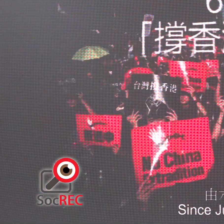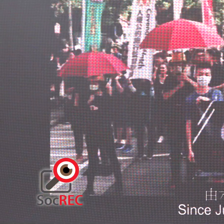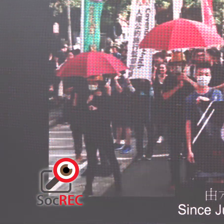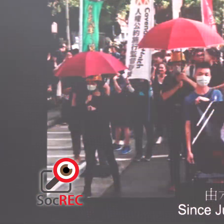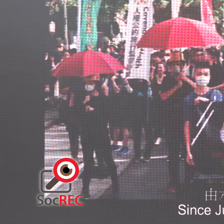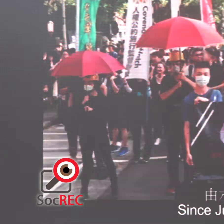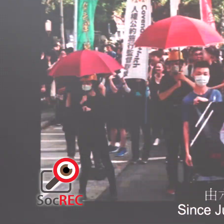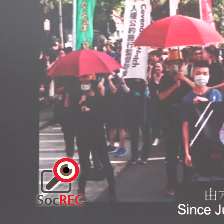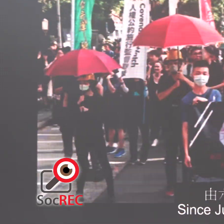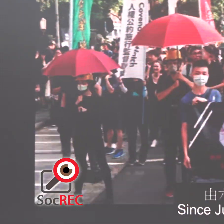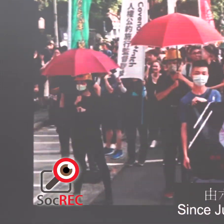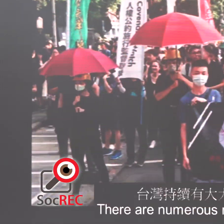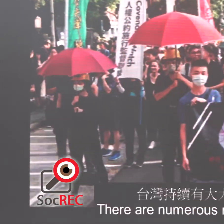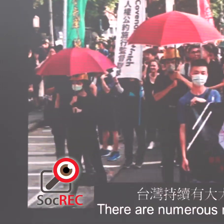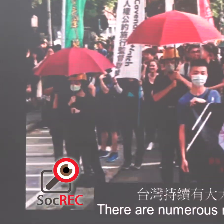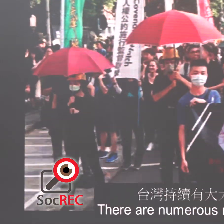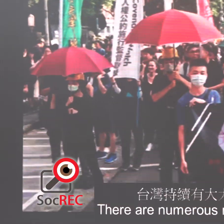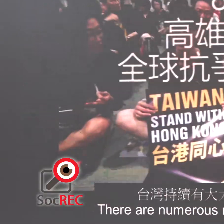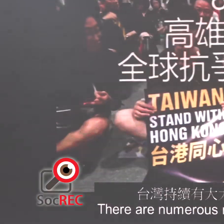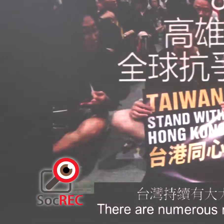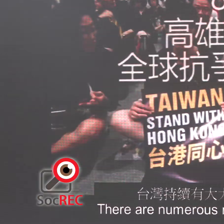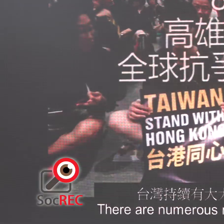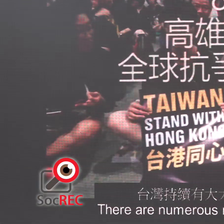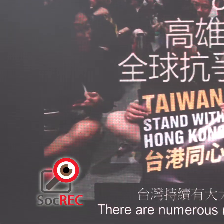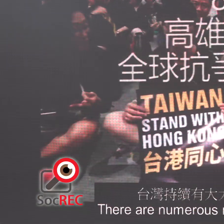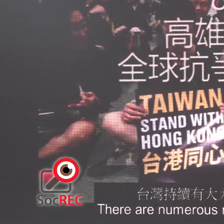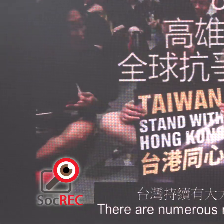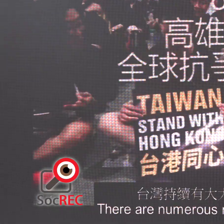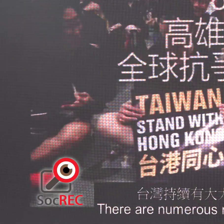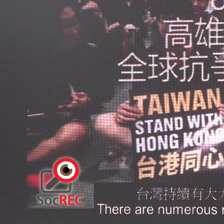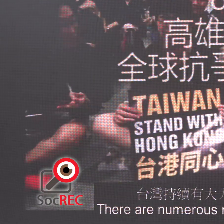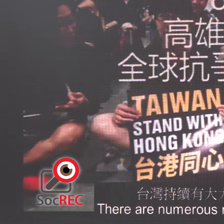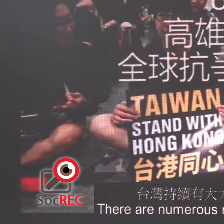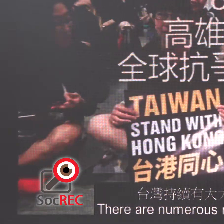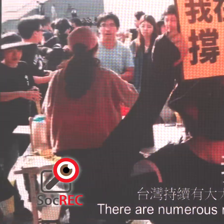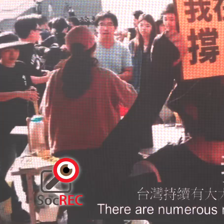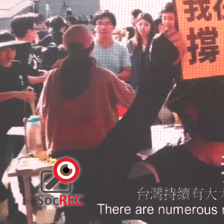由六月開始，台灣持續有大大小小的集會、